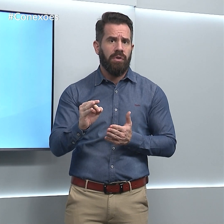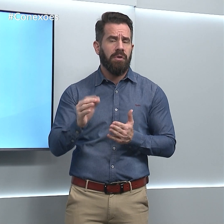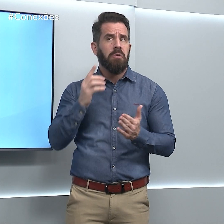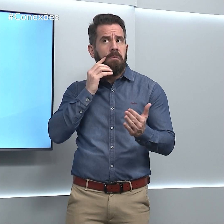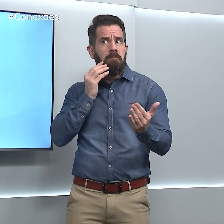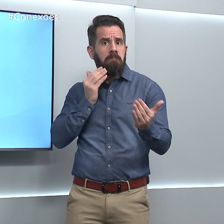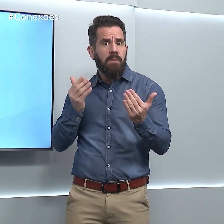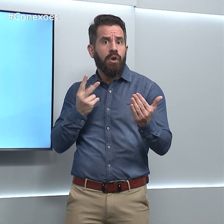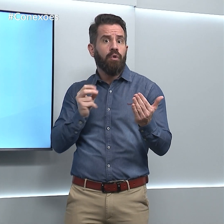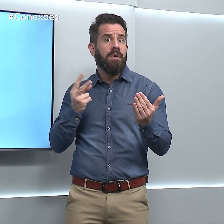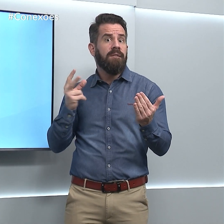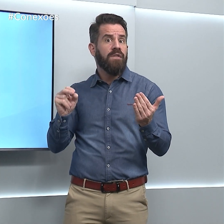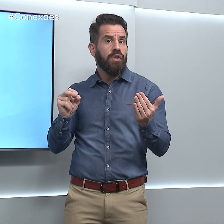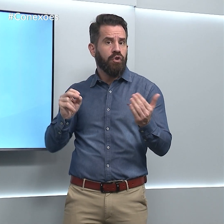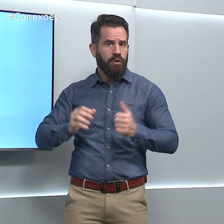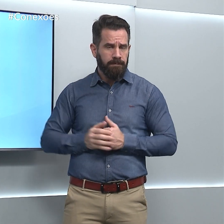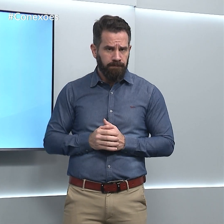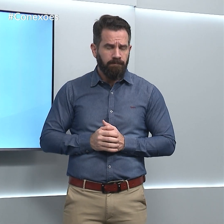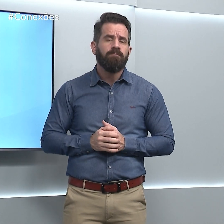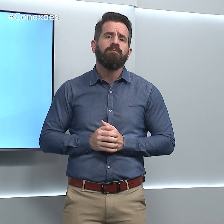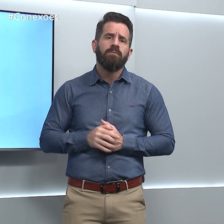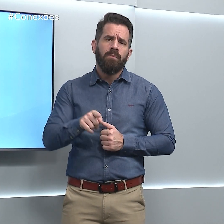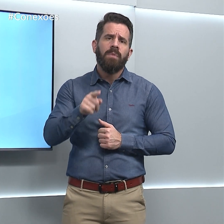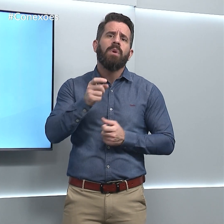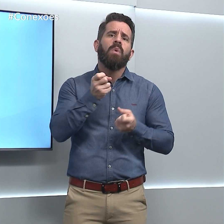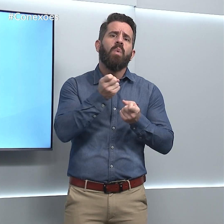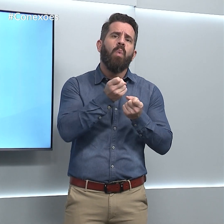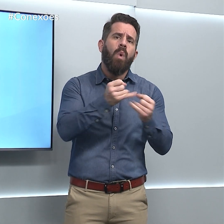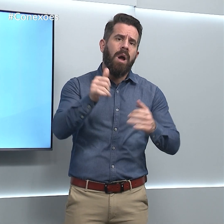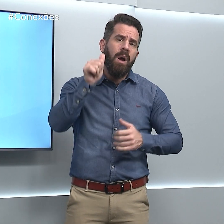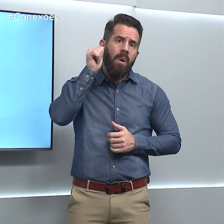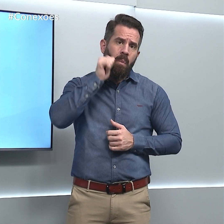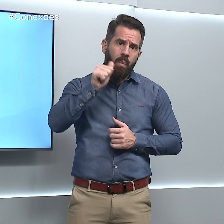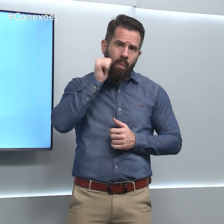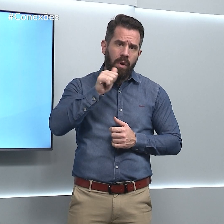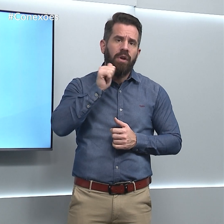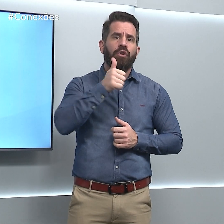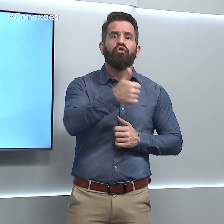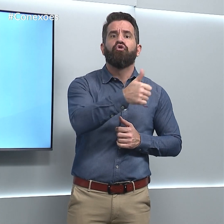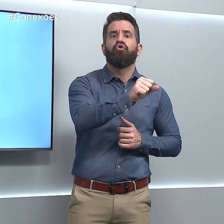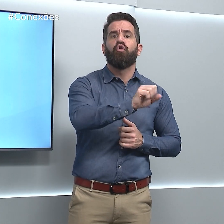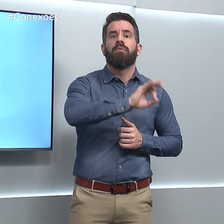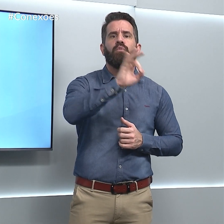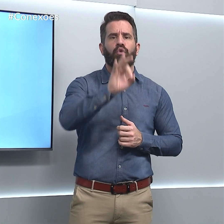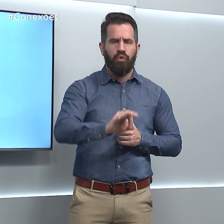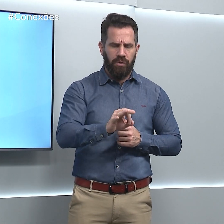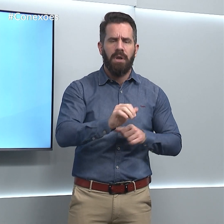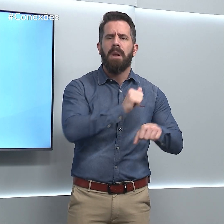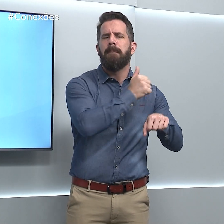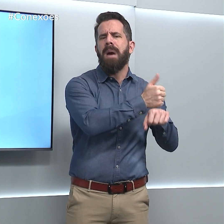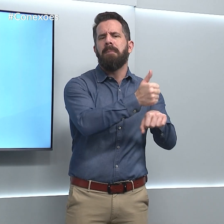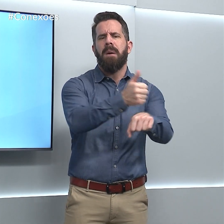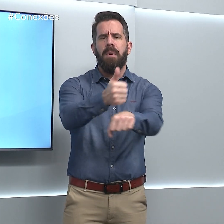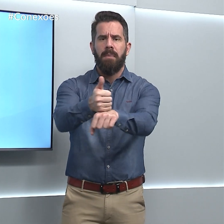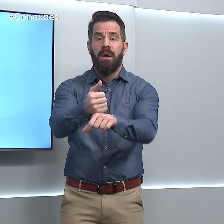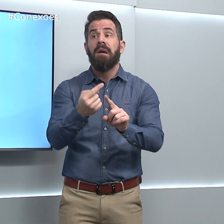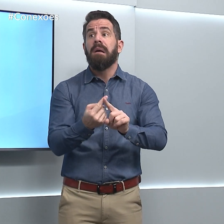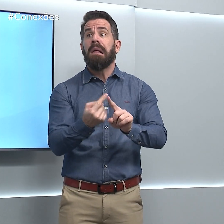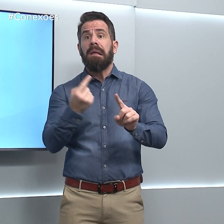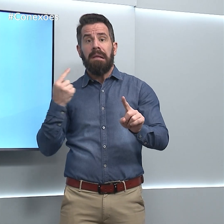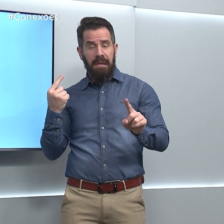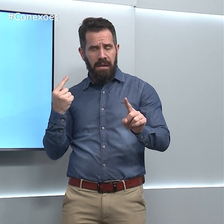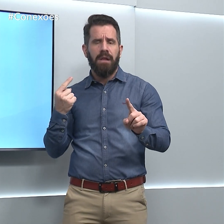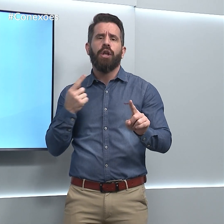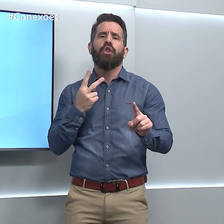de 2020. As mulheres representam quase 18% dos eleitos nesse ano. Nas últimas eleições,